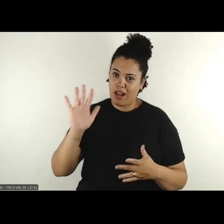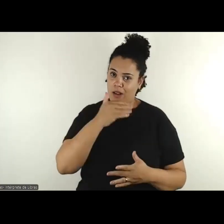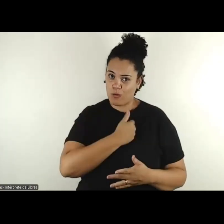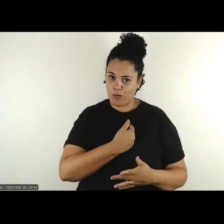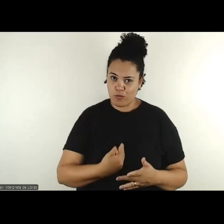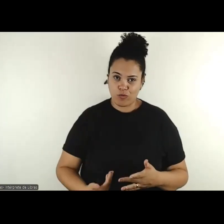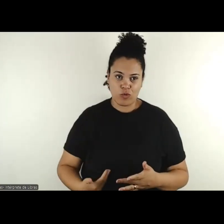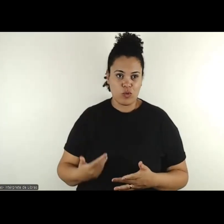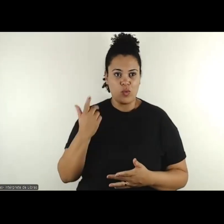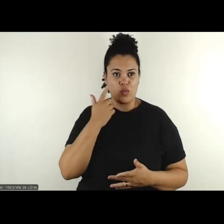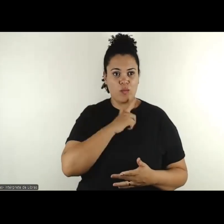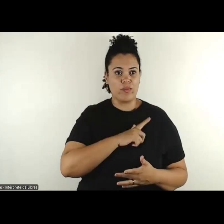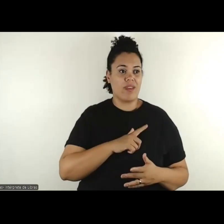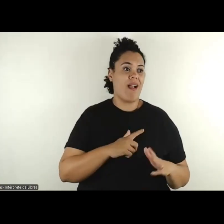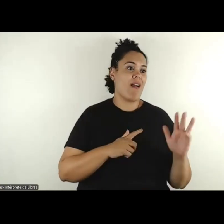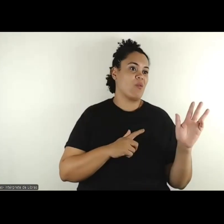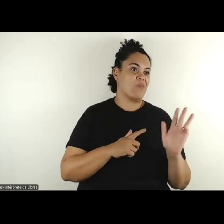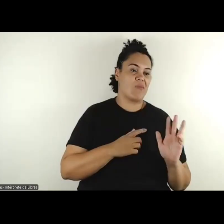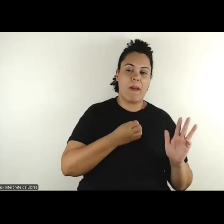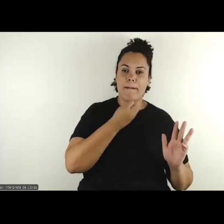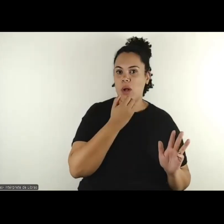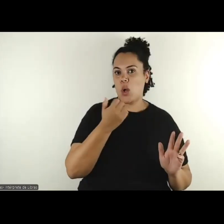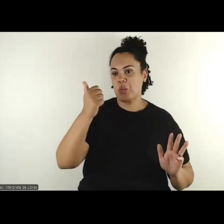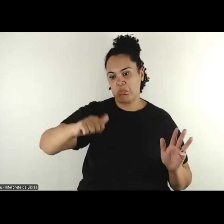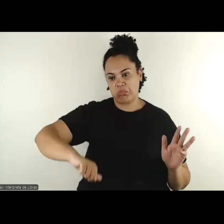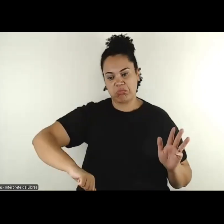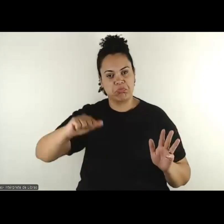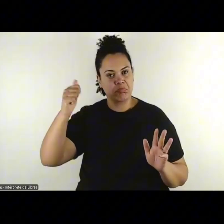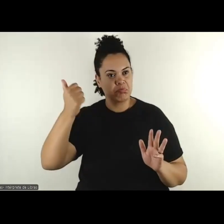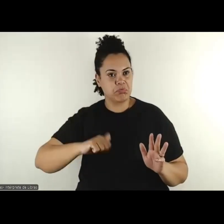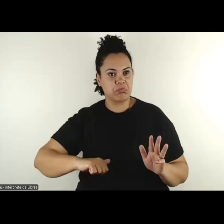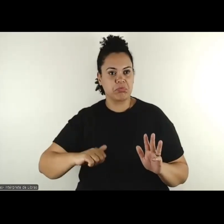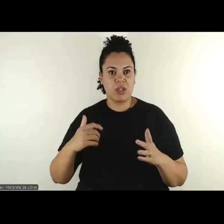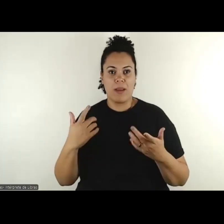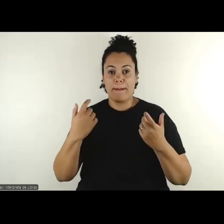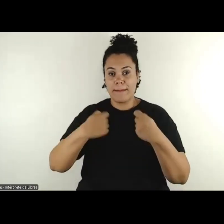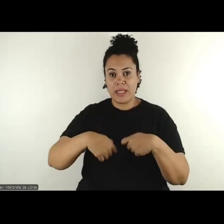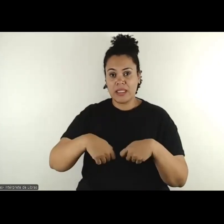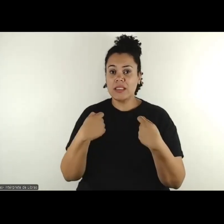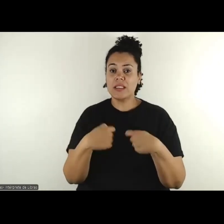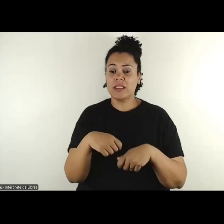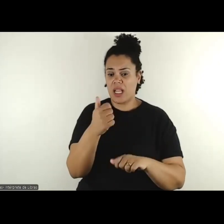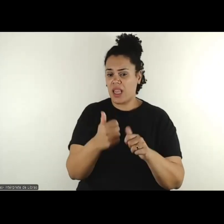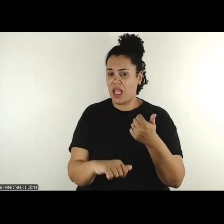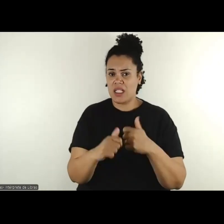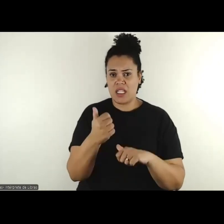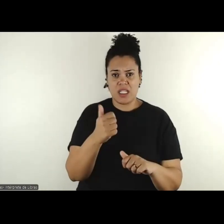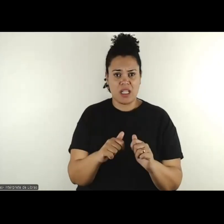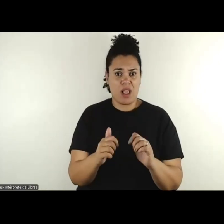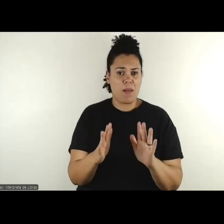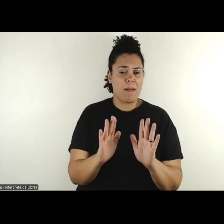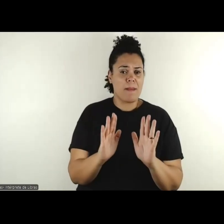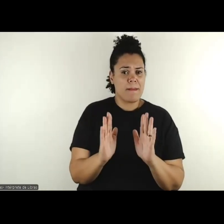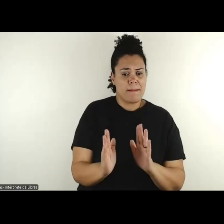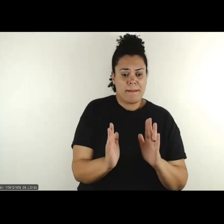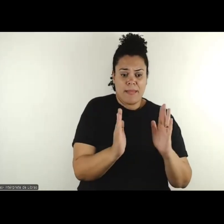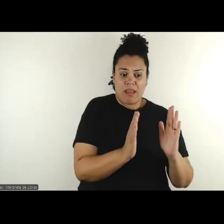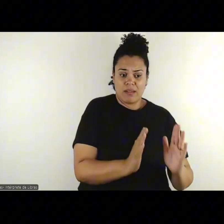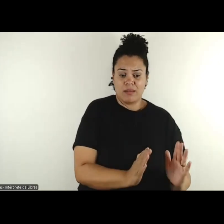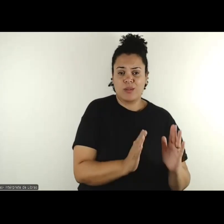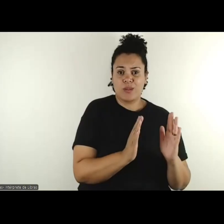se o governo Lula é bom, se o governo Lula é ruim, a gente precisa analisar isso também, mas num primeiro momento a gente tem